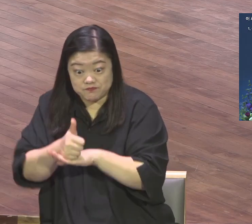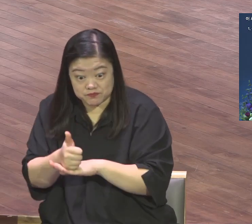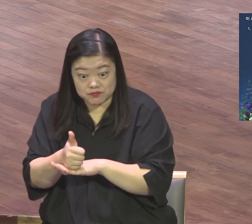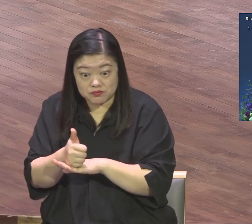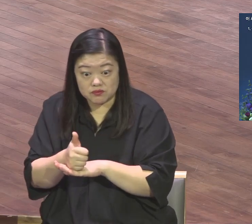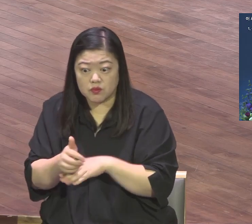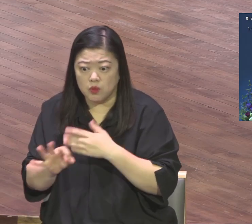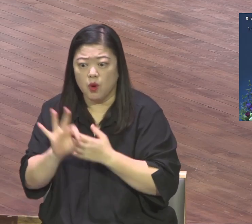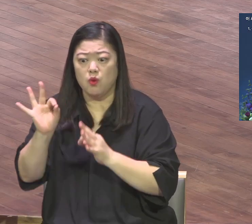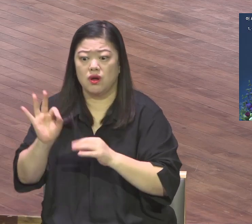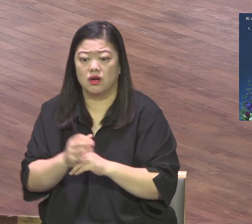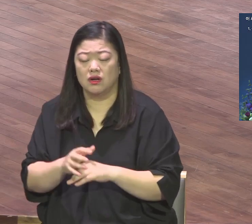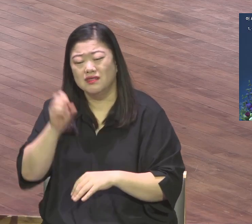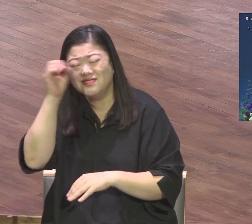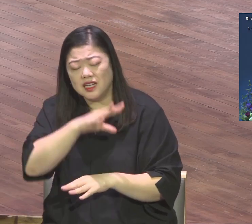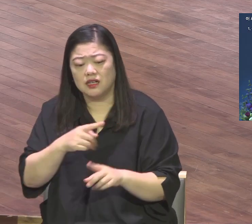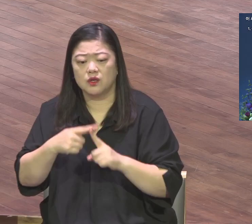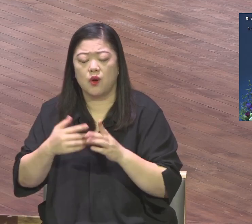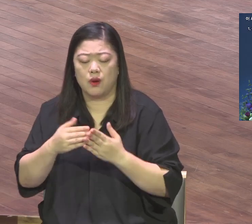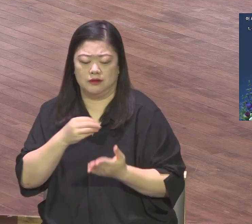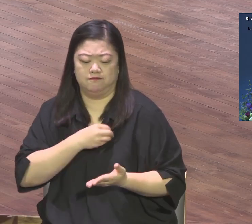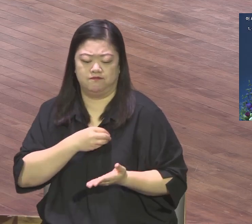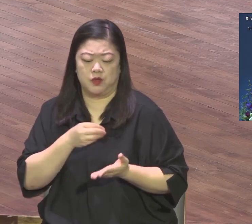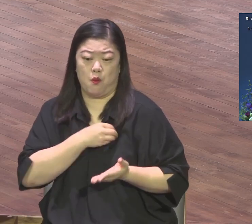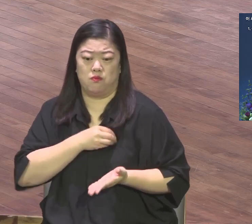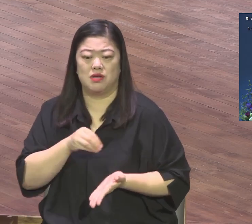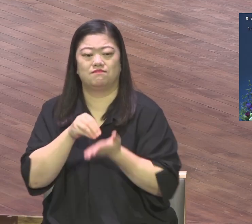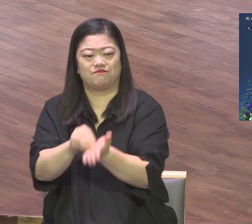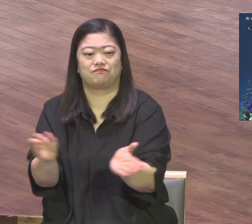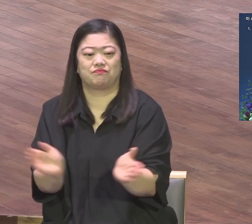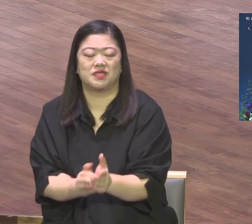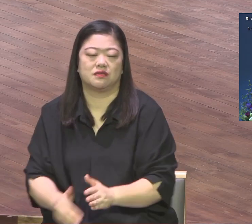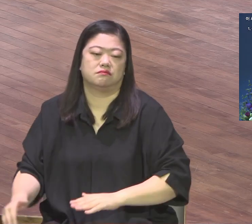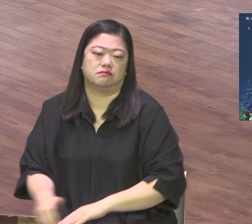그냥 기독교 교회 다니는 말씀이 내 삶에 영향